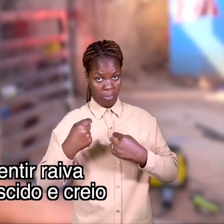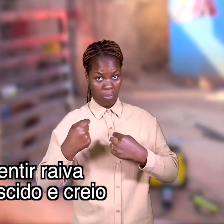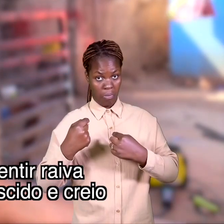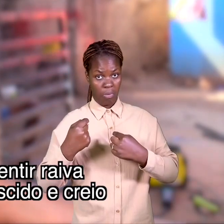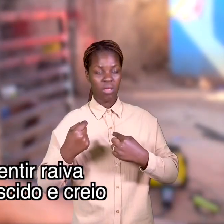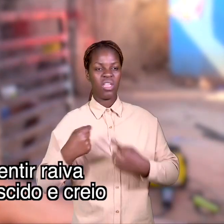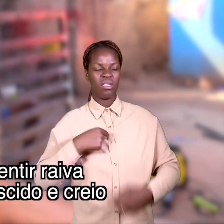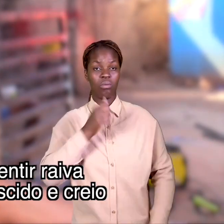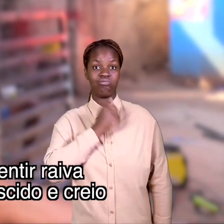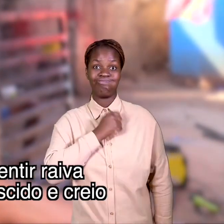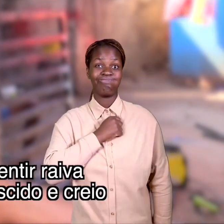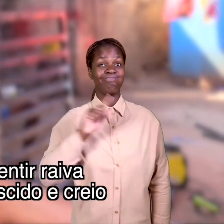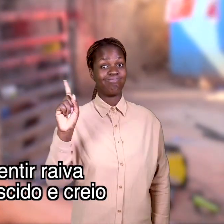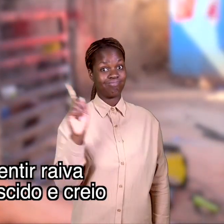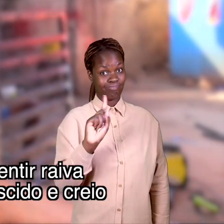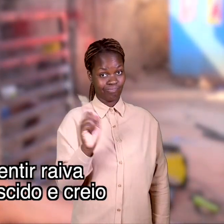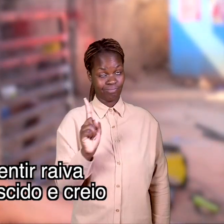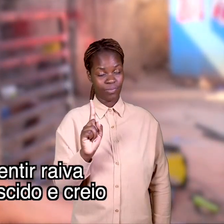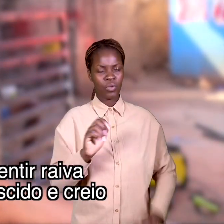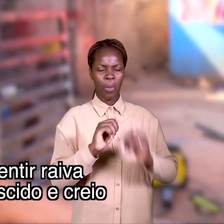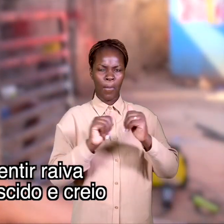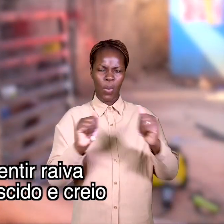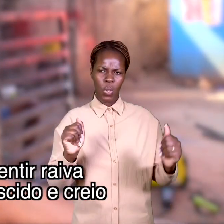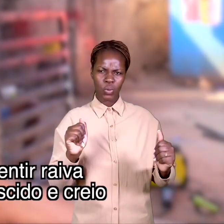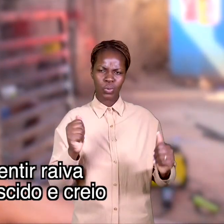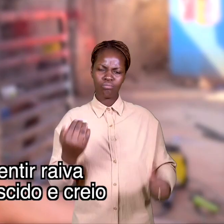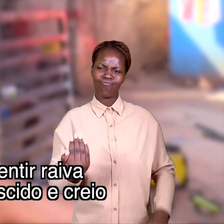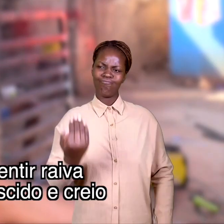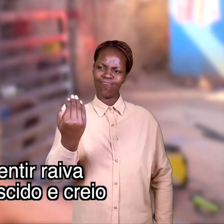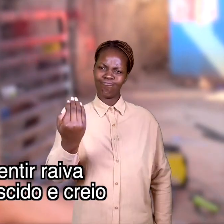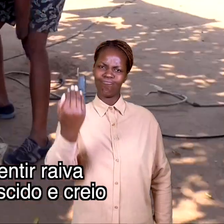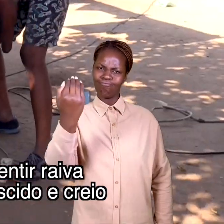ia deixando de sentir raiva dessas pessoas e